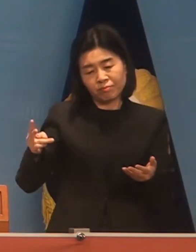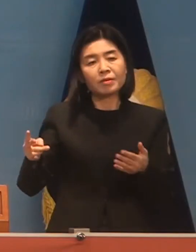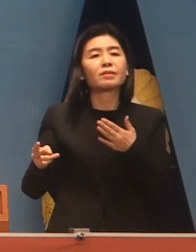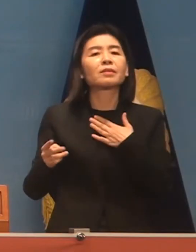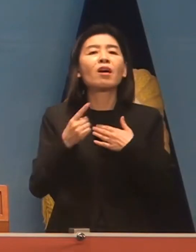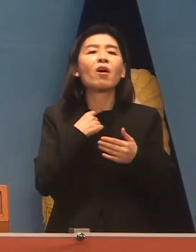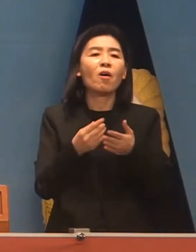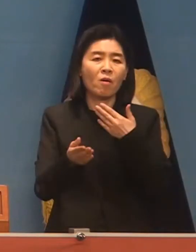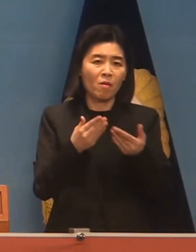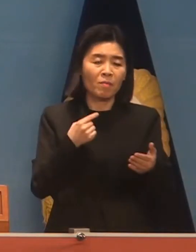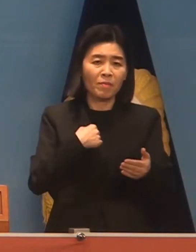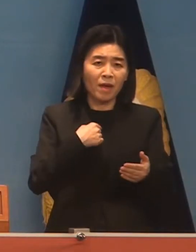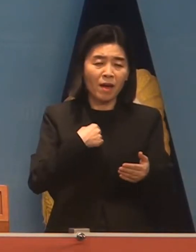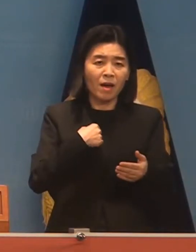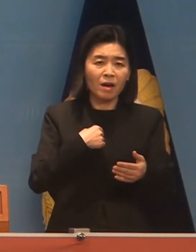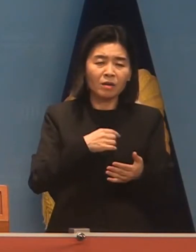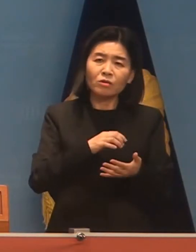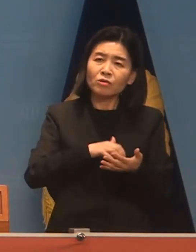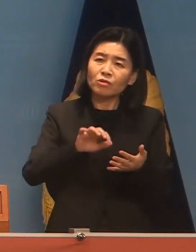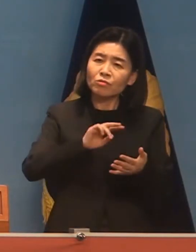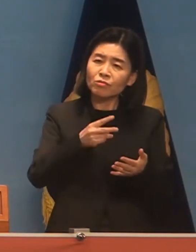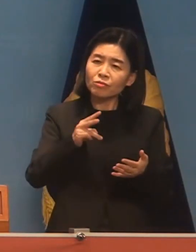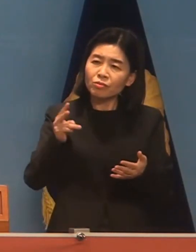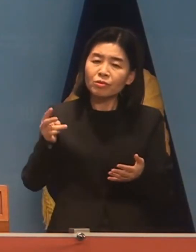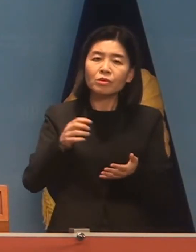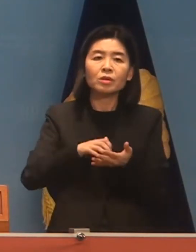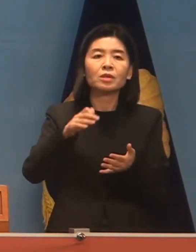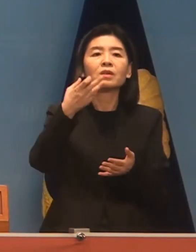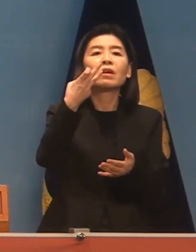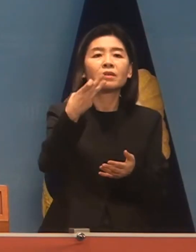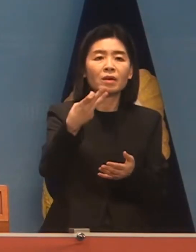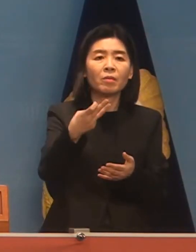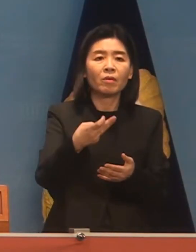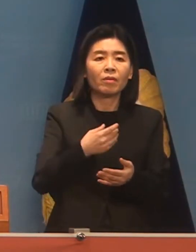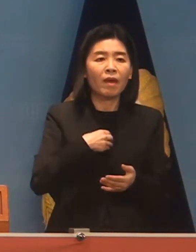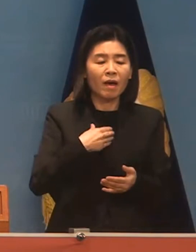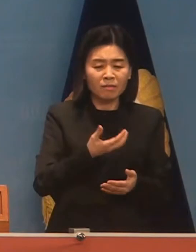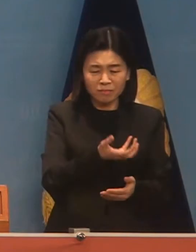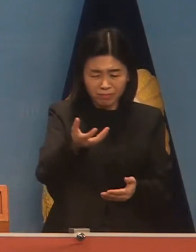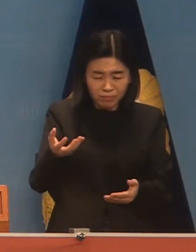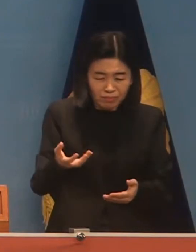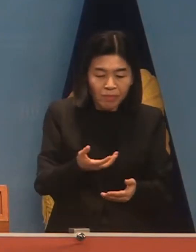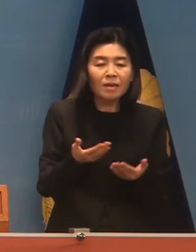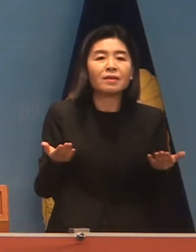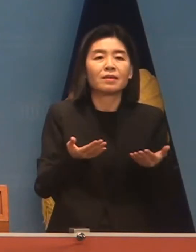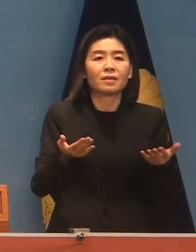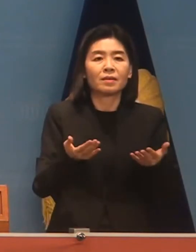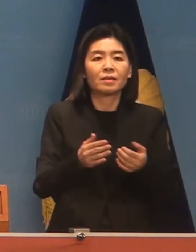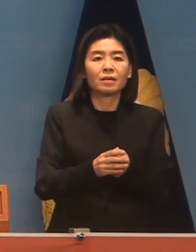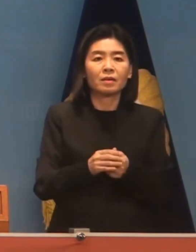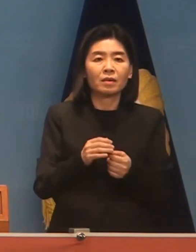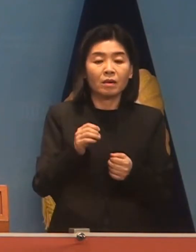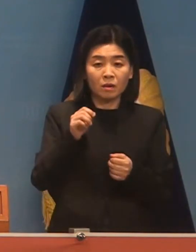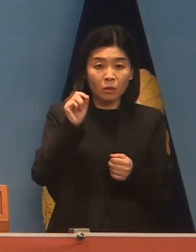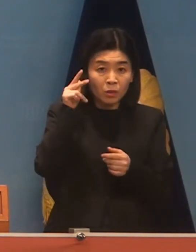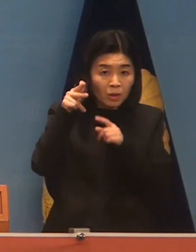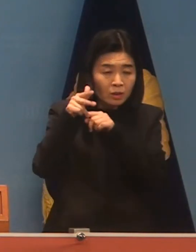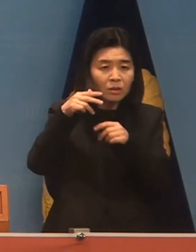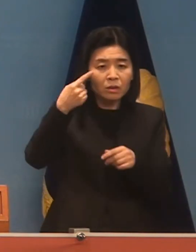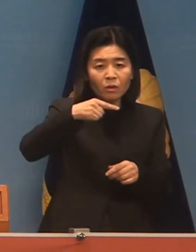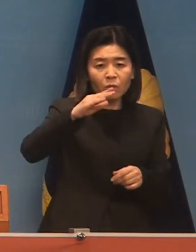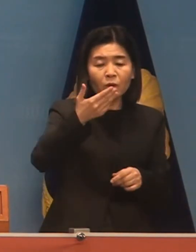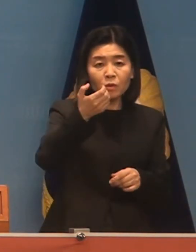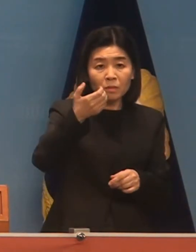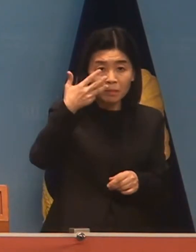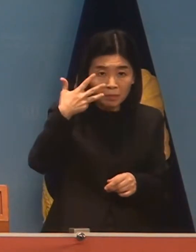없을 정도로 13번의 부서 이동을 하며 일한 사람입니다. 세종호텔은 1998년 IMF 때도